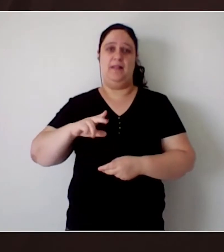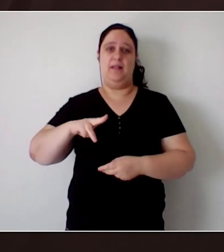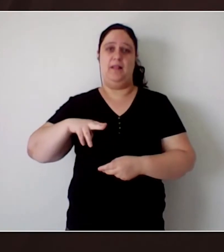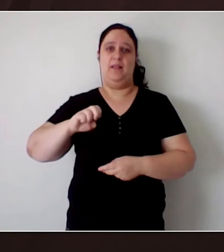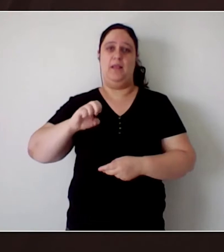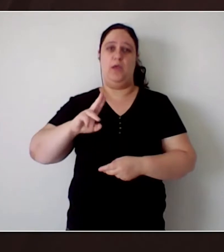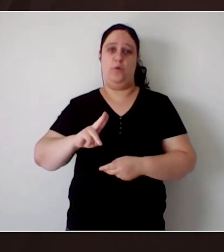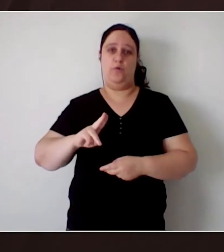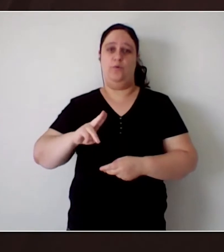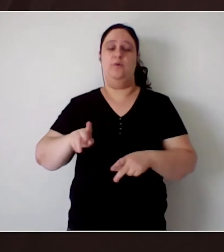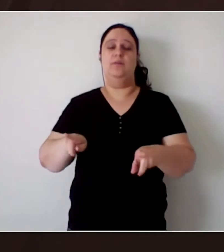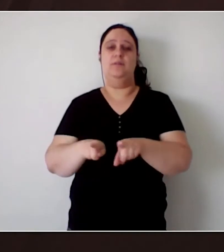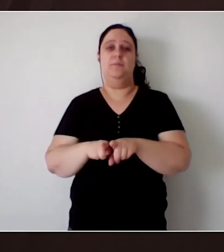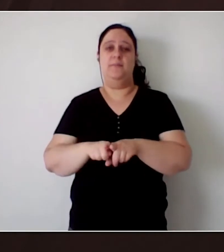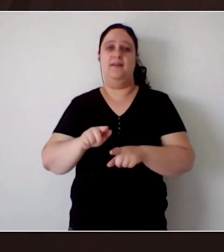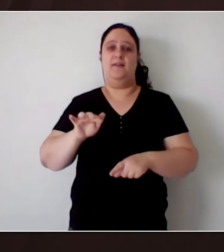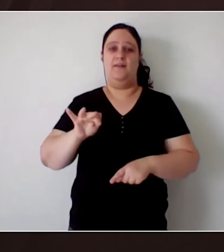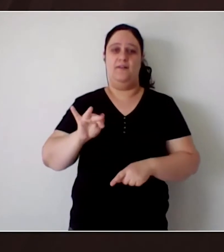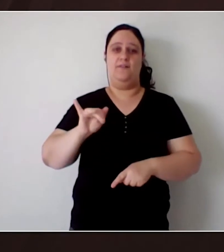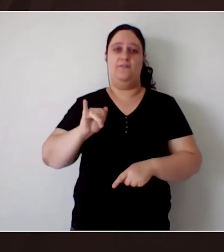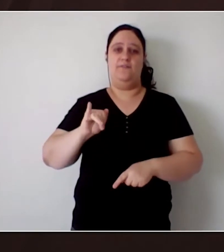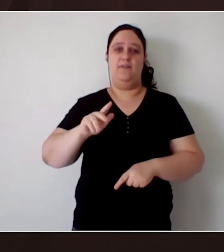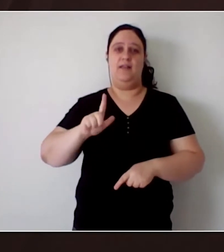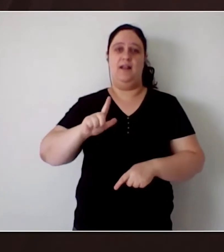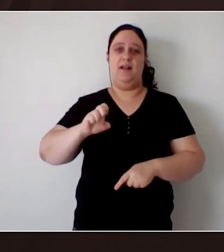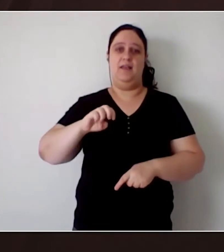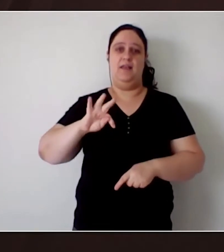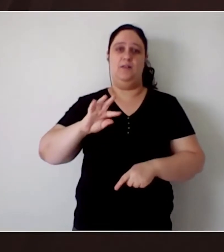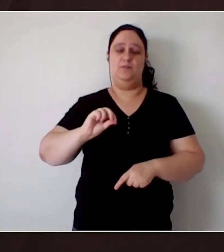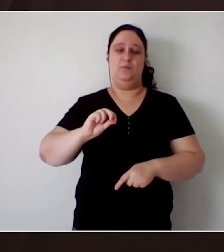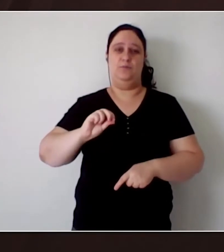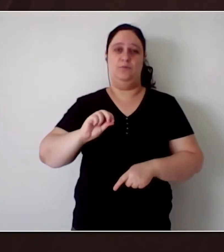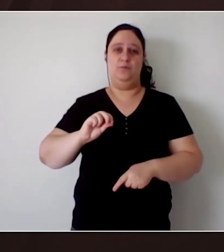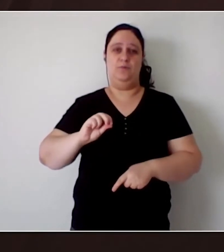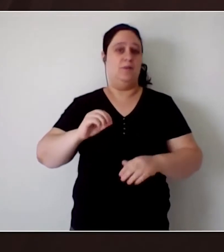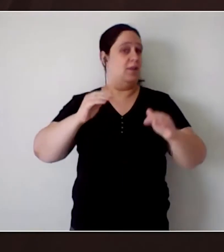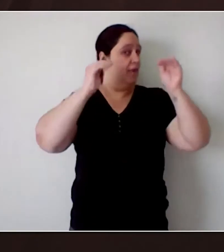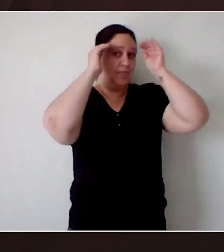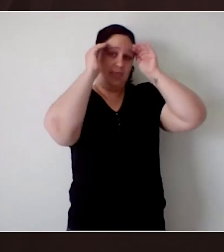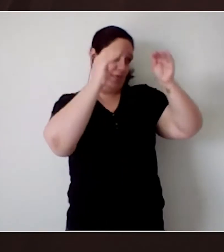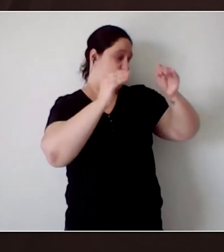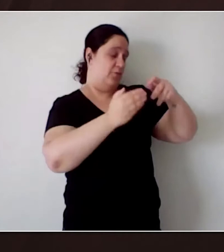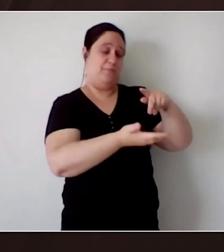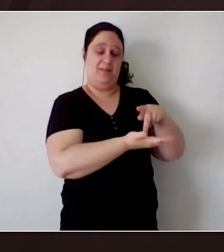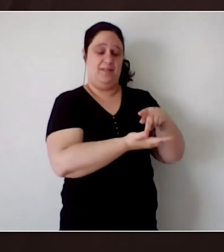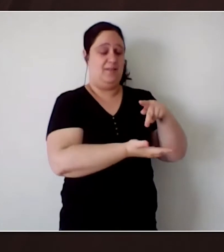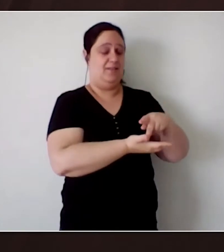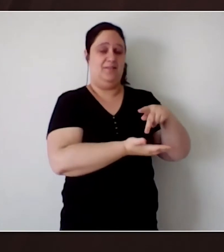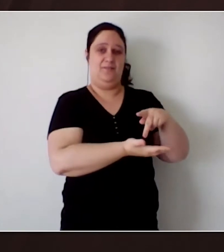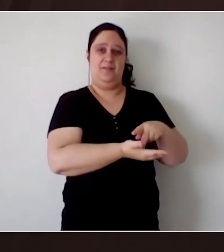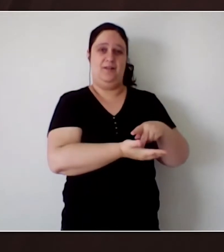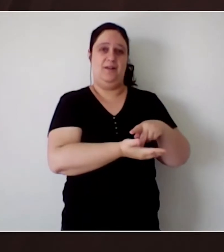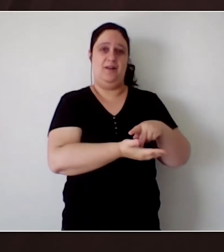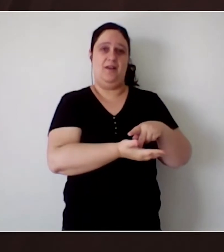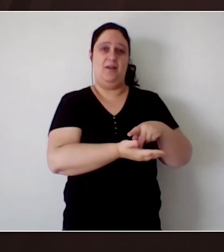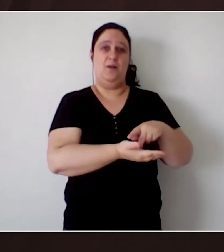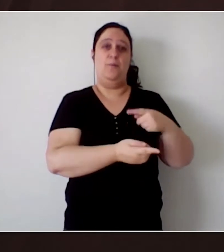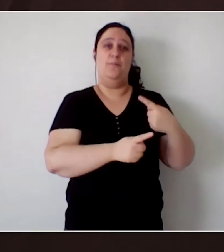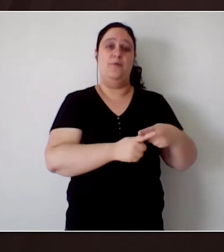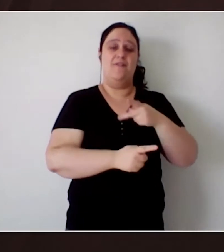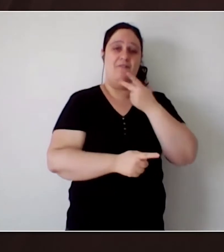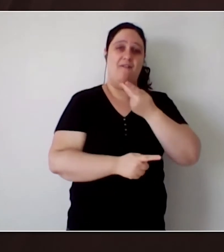se desviaram da verdade, asseverando que a ressurreição já se realizou e